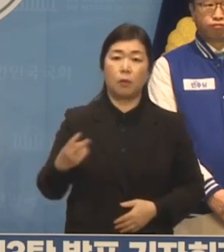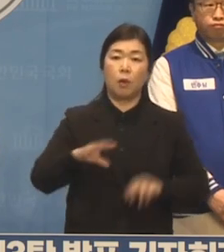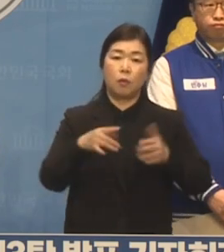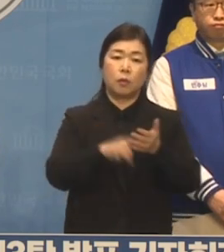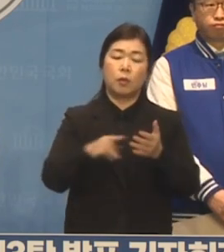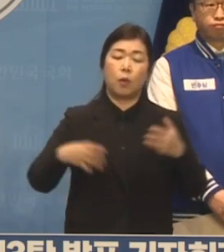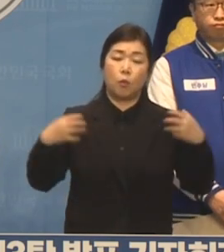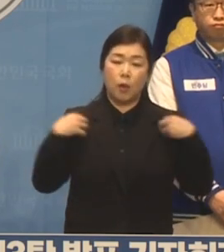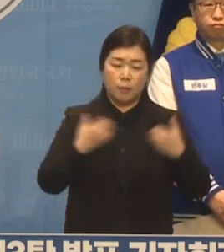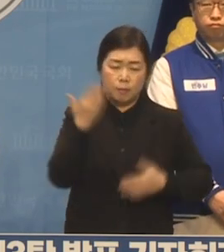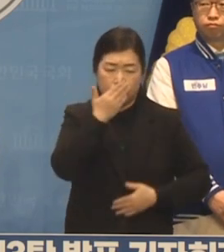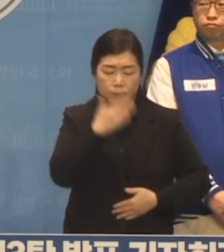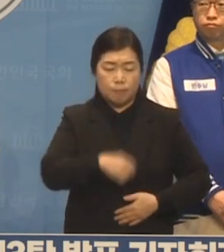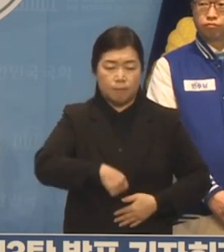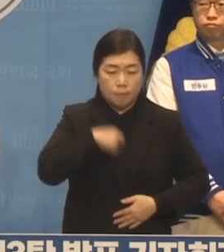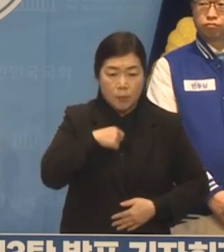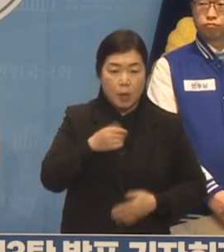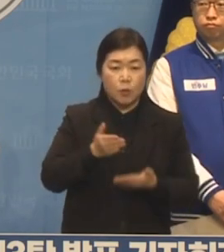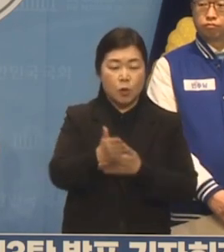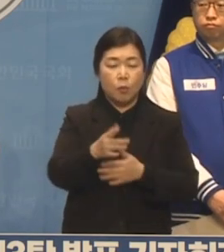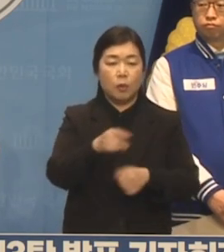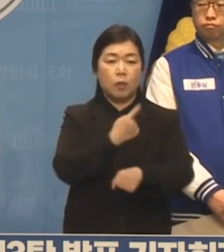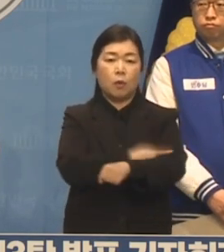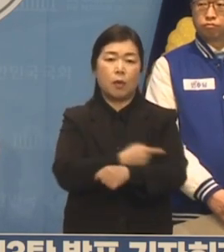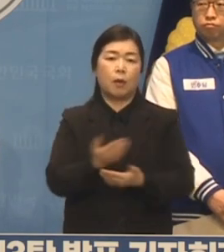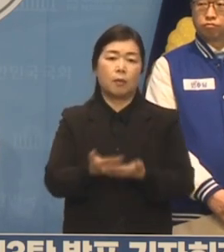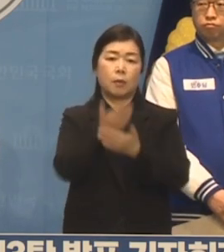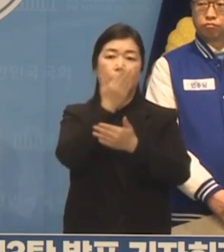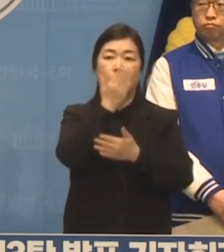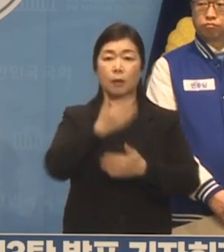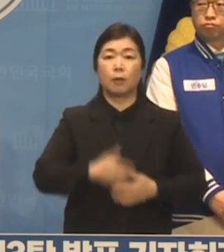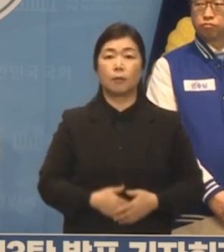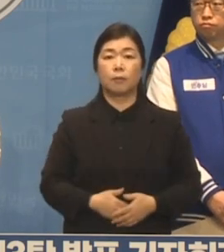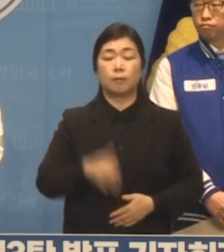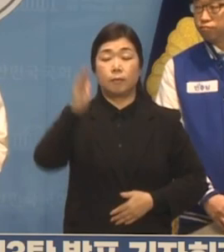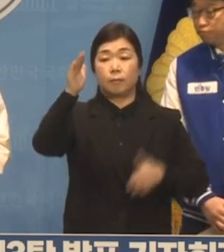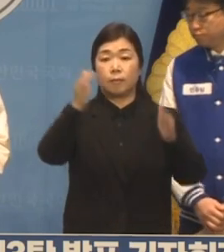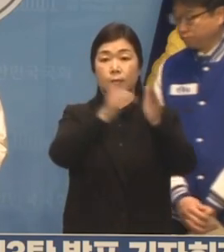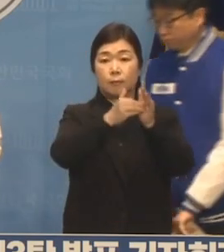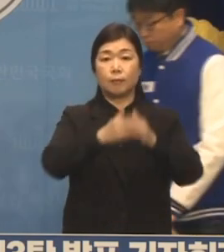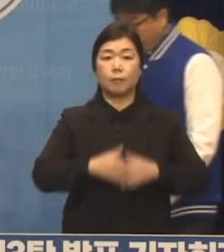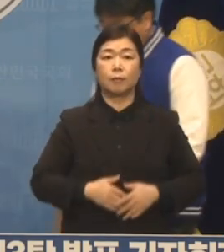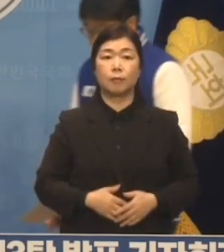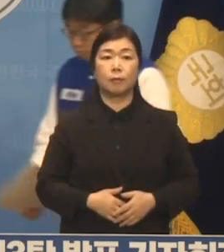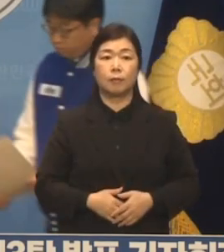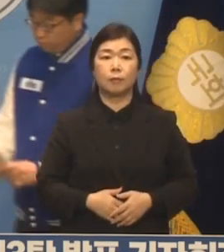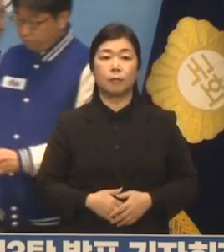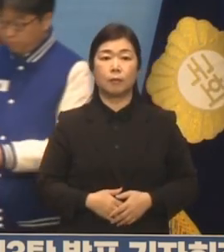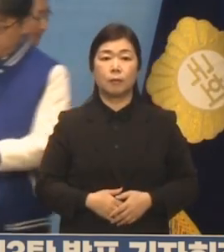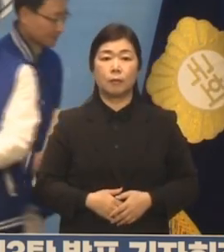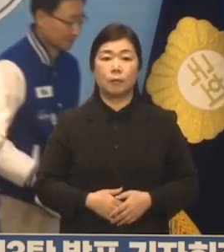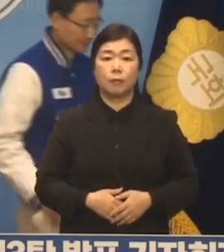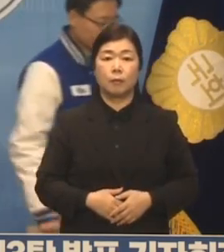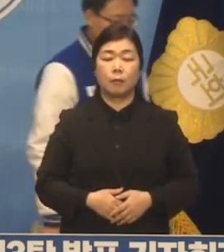국세공무원의 청렴성과 전문 역량도 강화될 것입니다. 이상입니다.